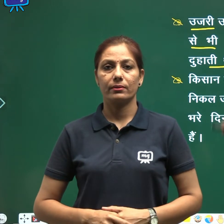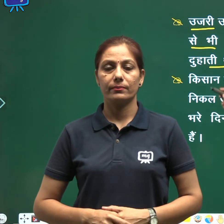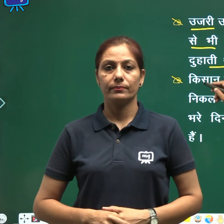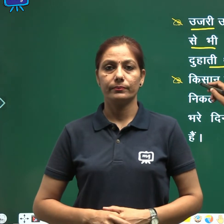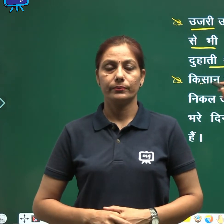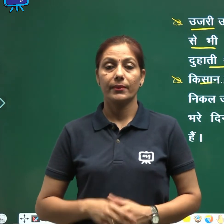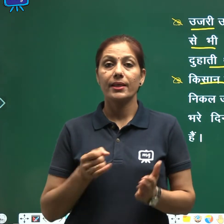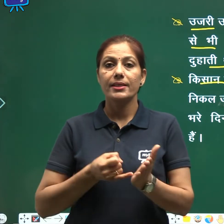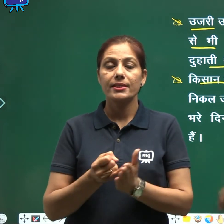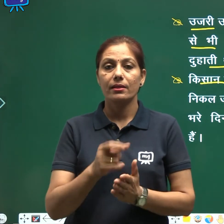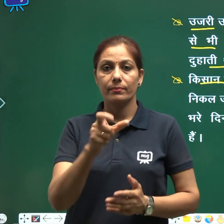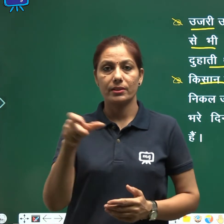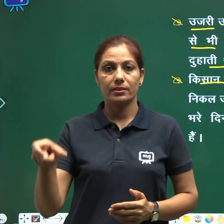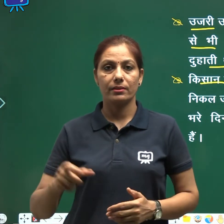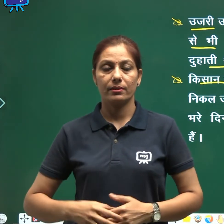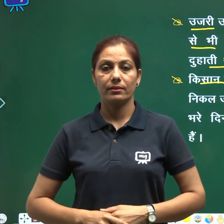किसान की